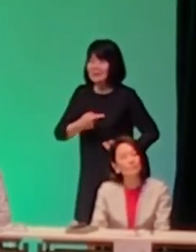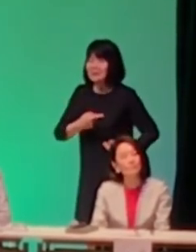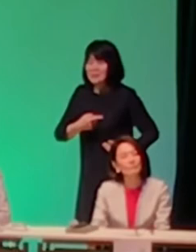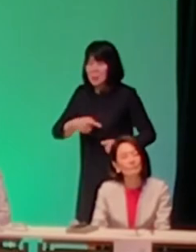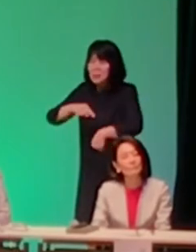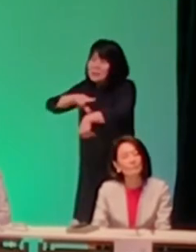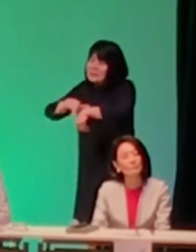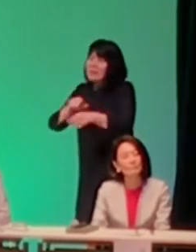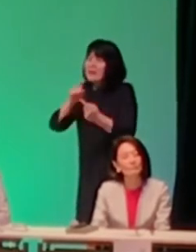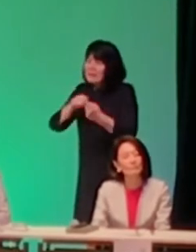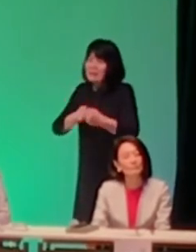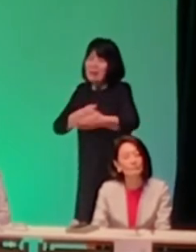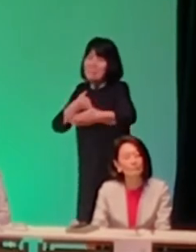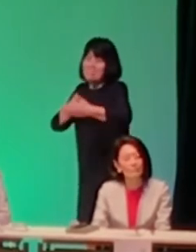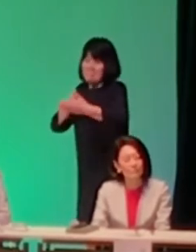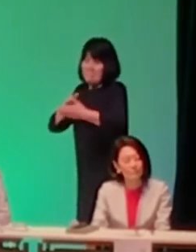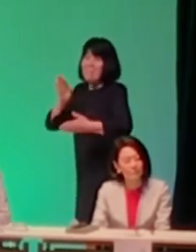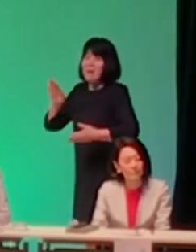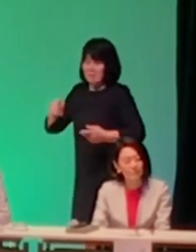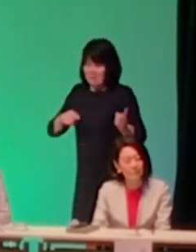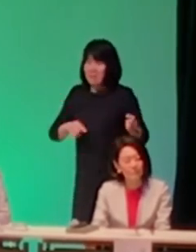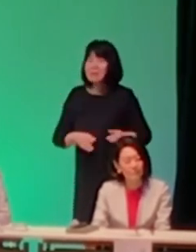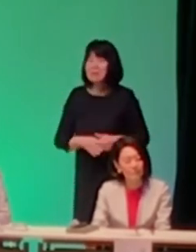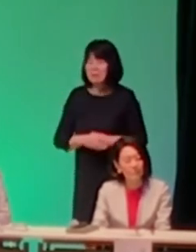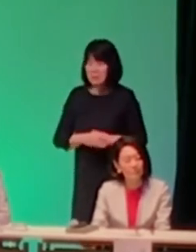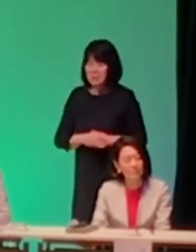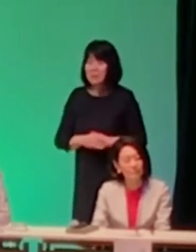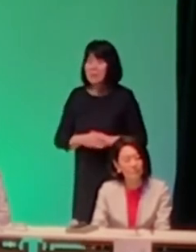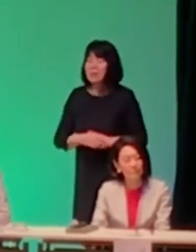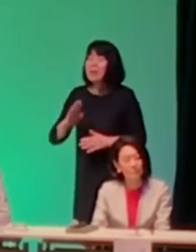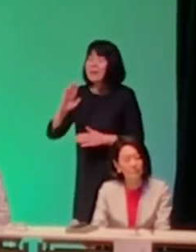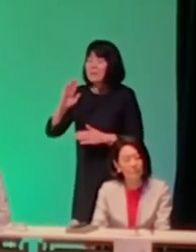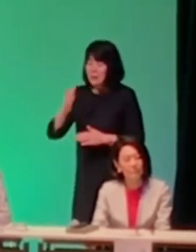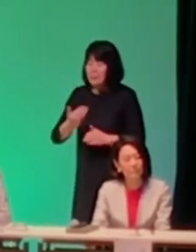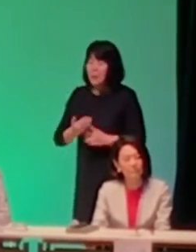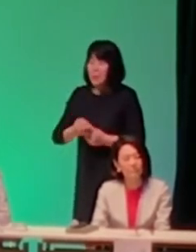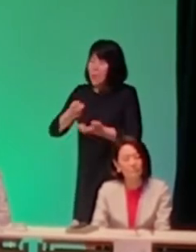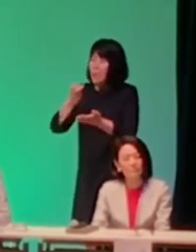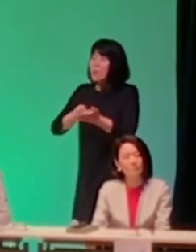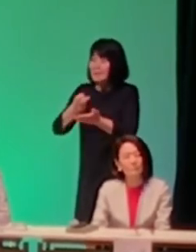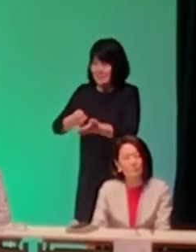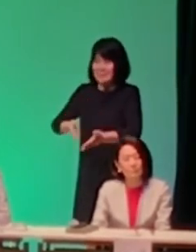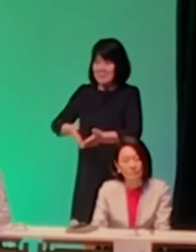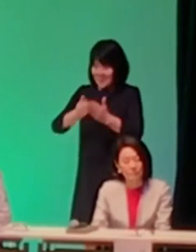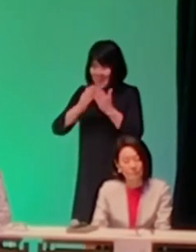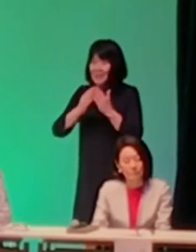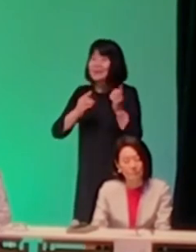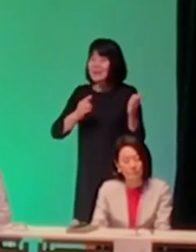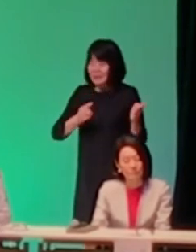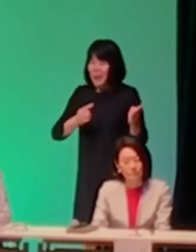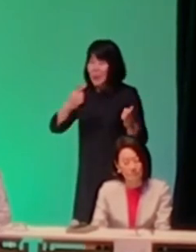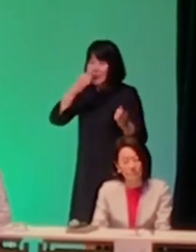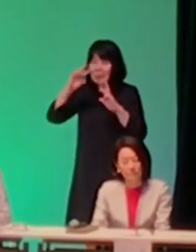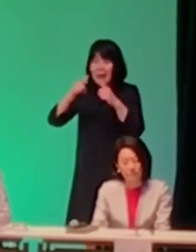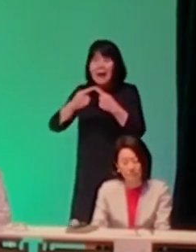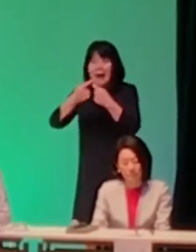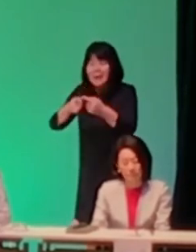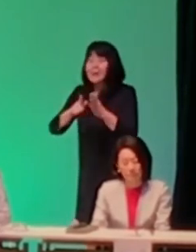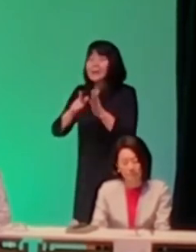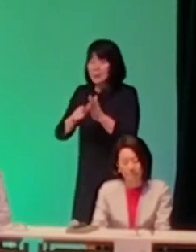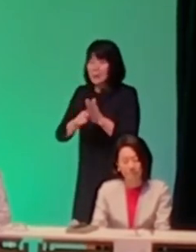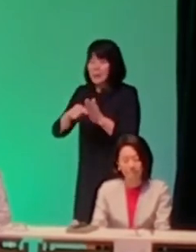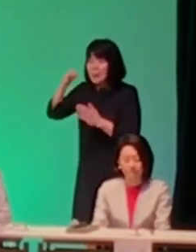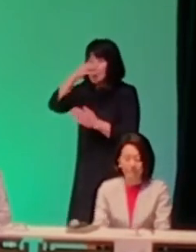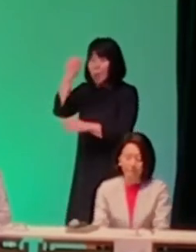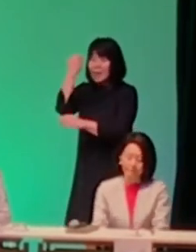こうサイクルの中で仕事をしていたわけなんですね。ところが、その法律ができ、ちょうど私が入社した年に神